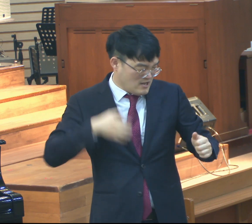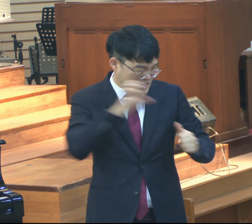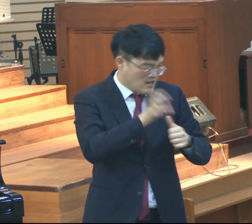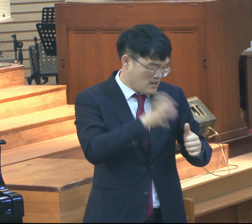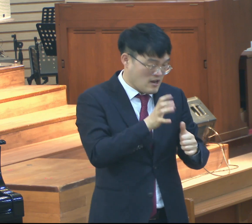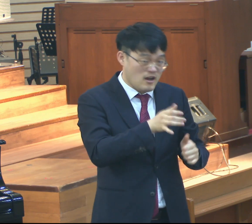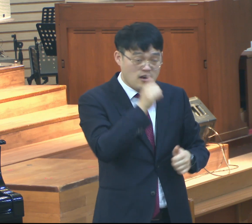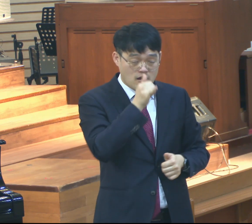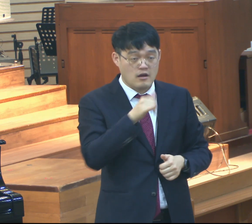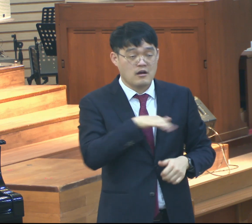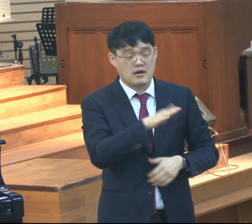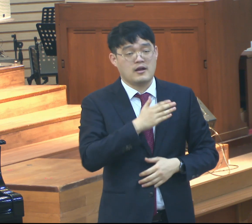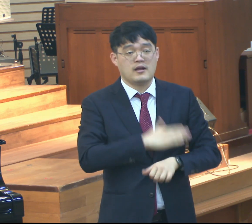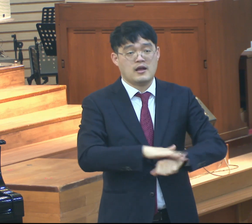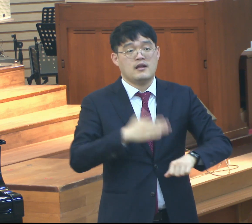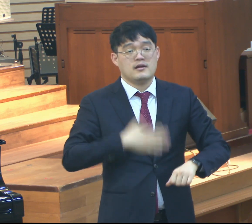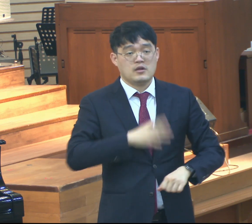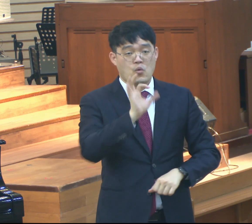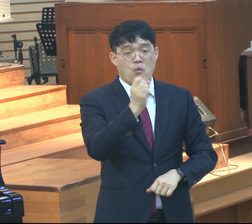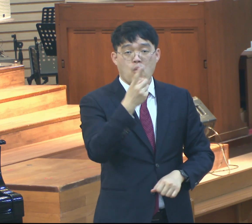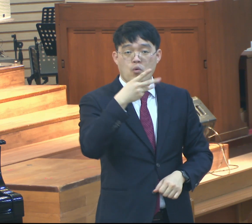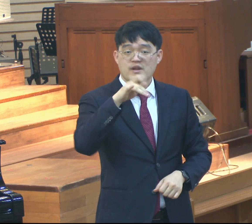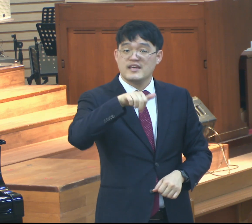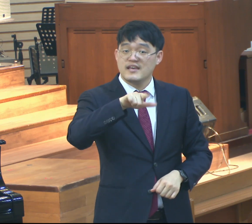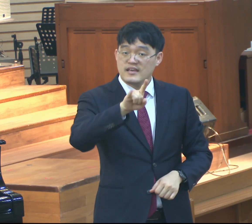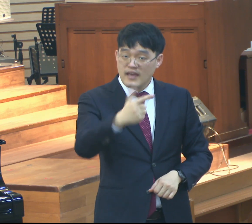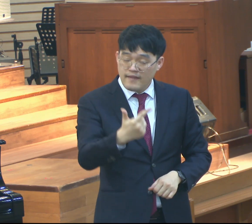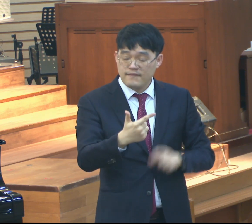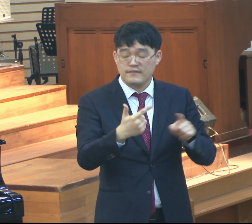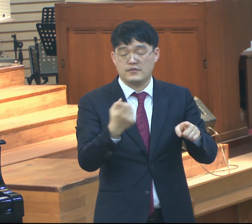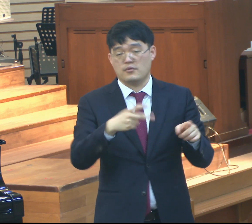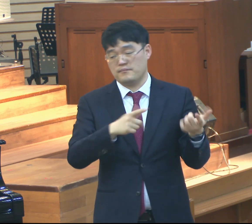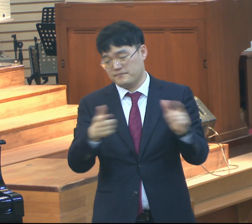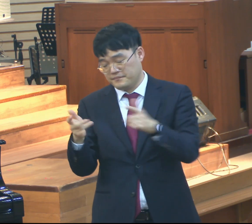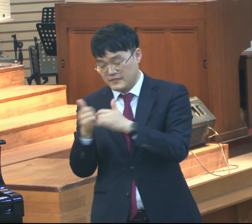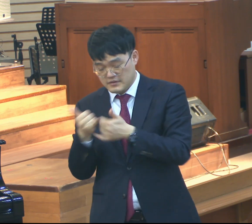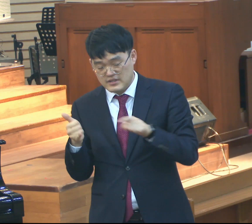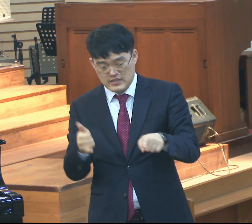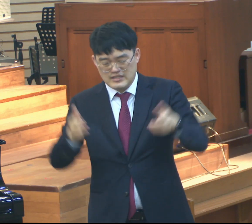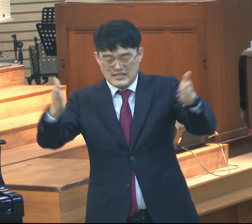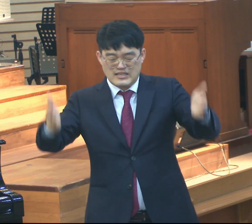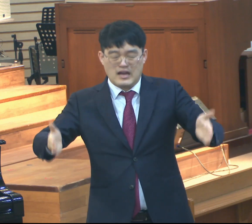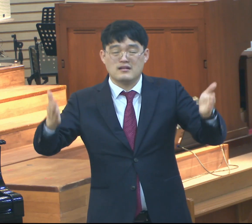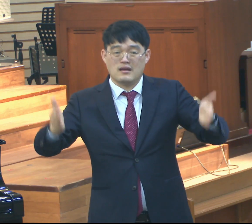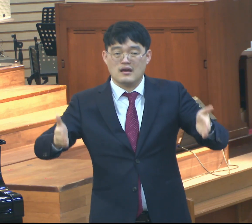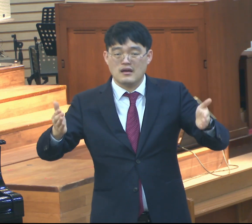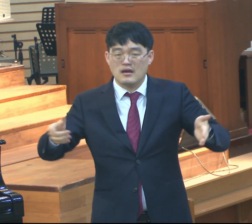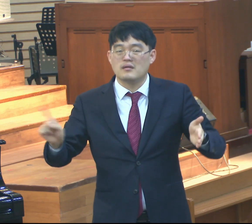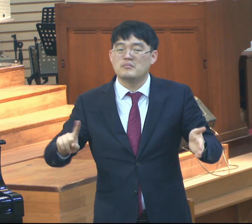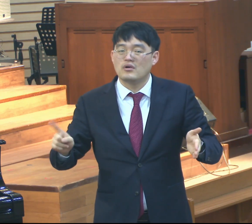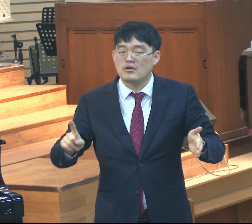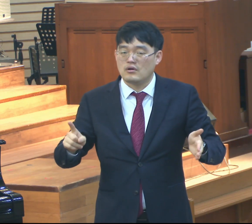명의 감독들이 이 기간에 검문을 피하지 못하고 많은 어려움 속에서